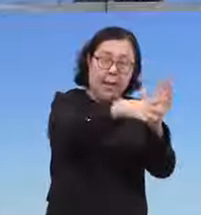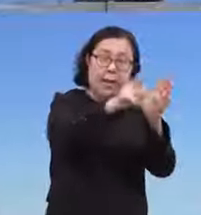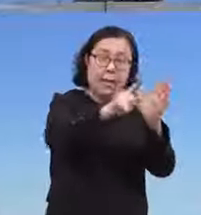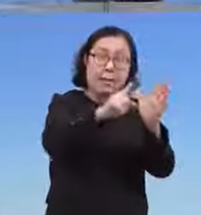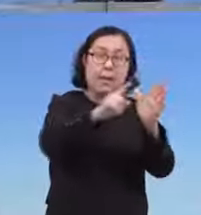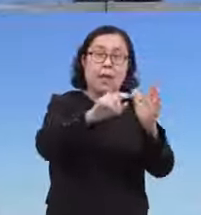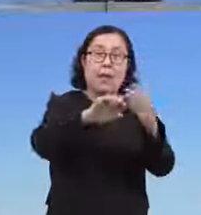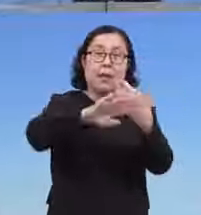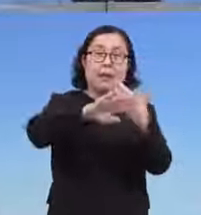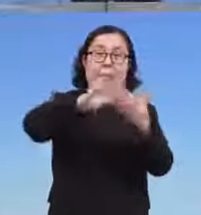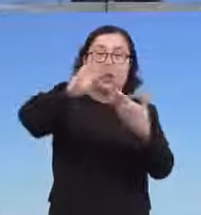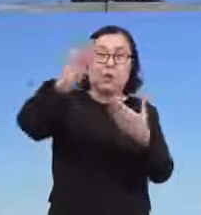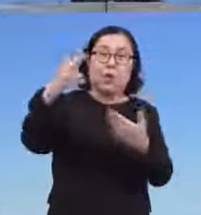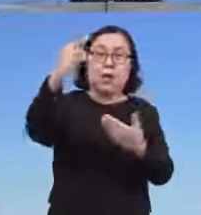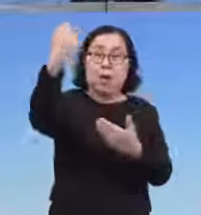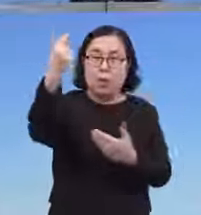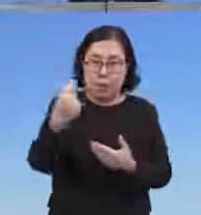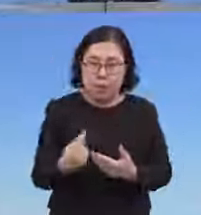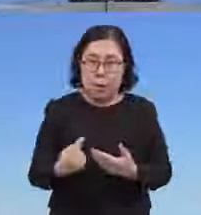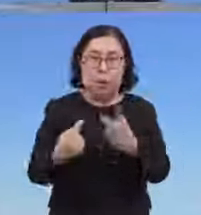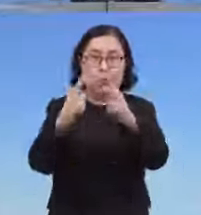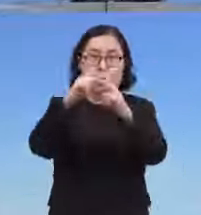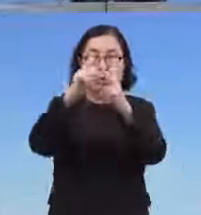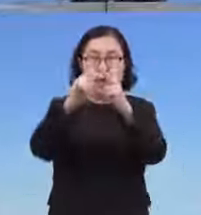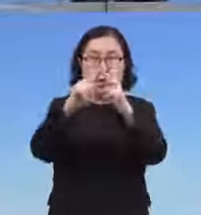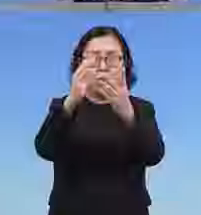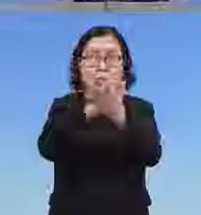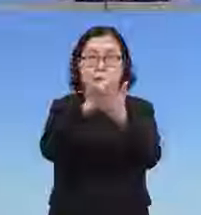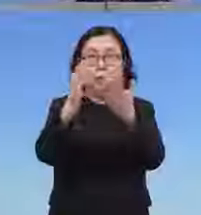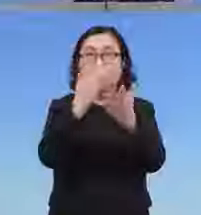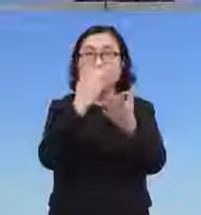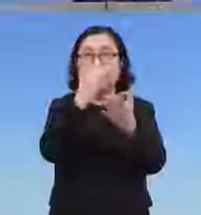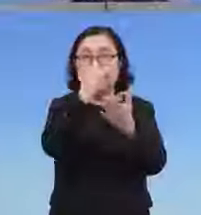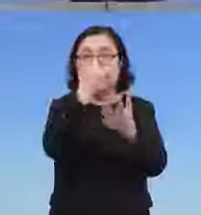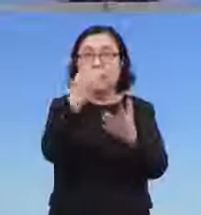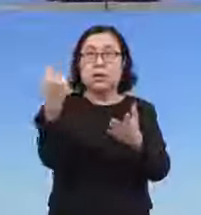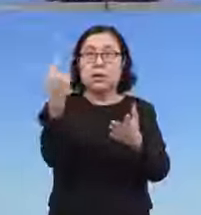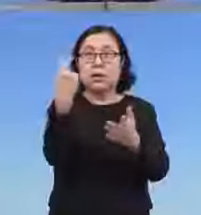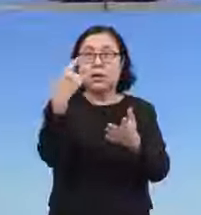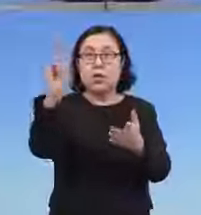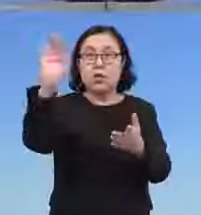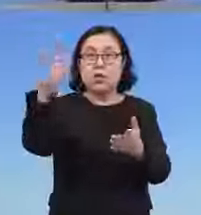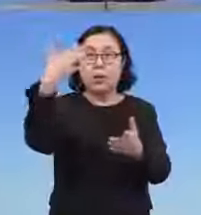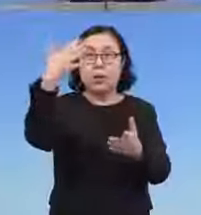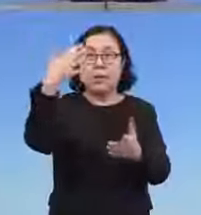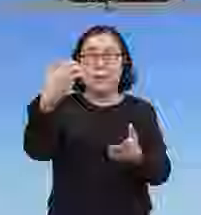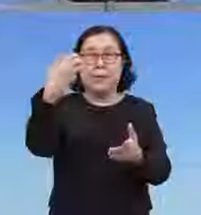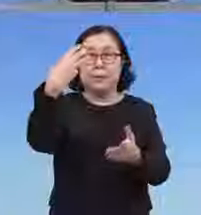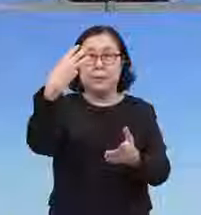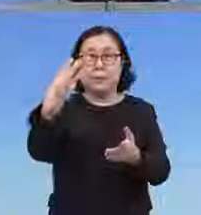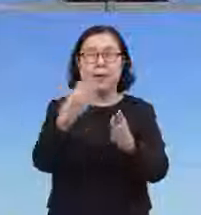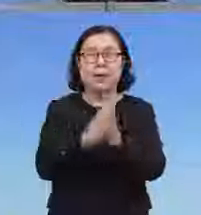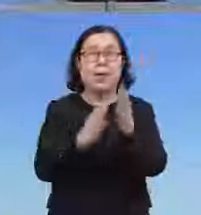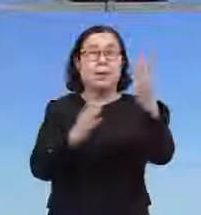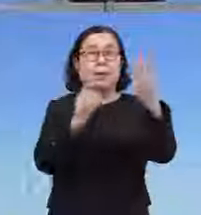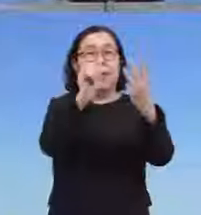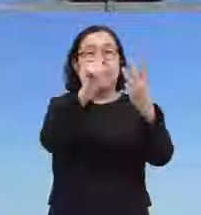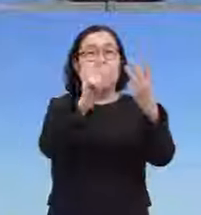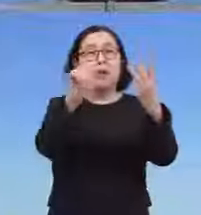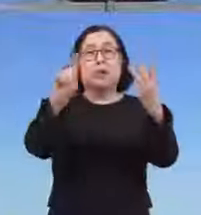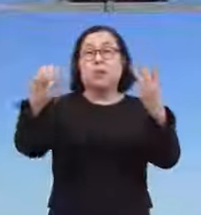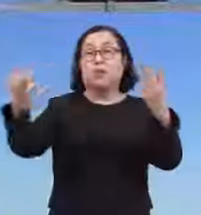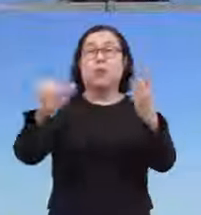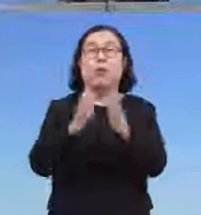끝내고 한국으로 역이민하던 걸로 저는 둘로 나눌 수가 있습니다. 그래서 저는 1983년 3월 15일 날